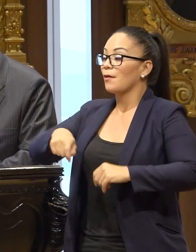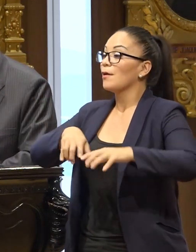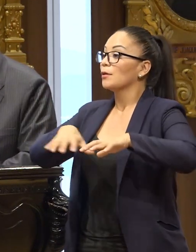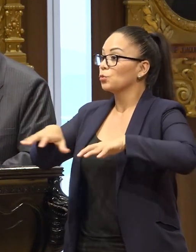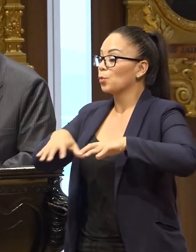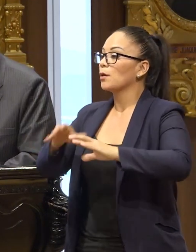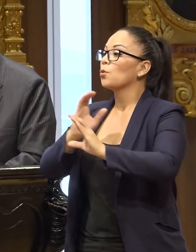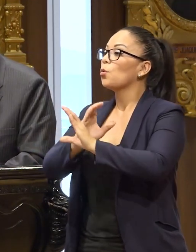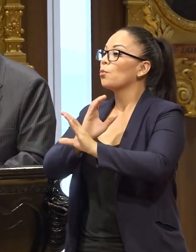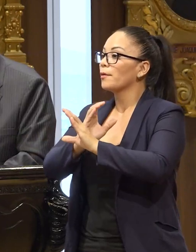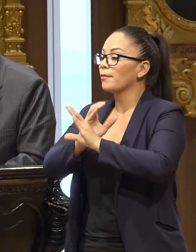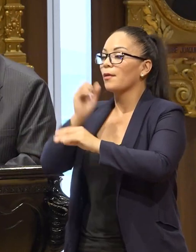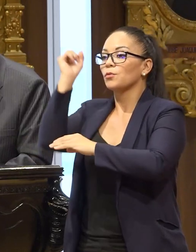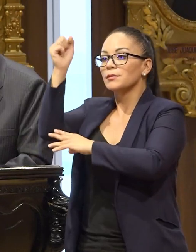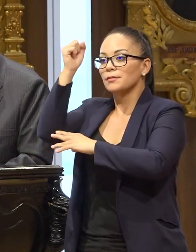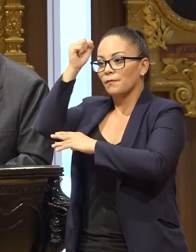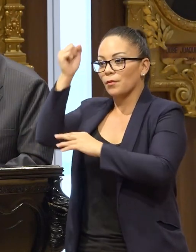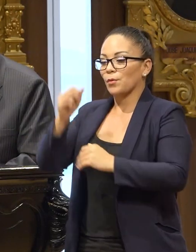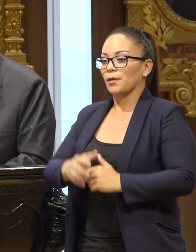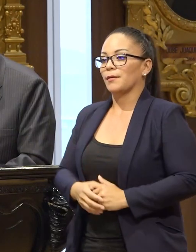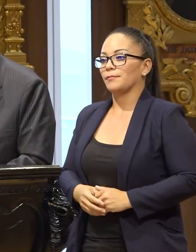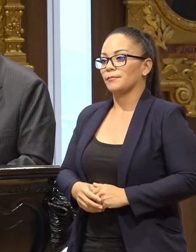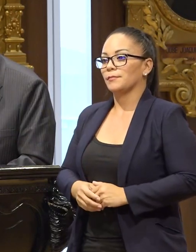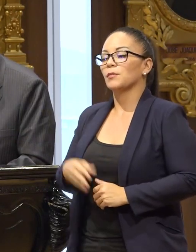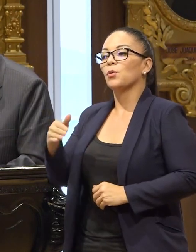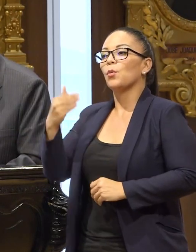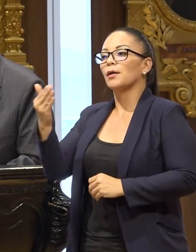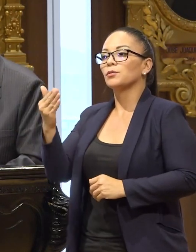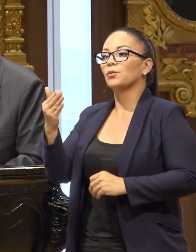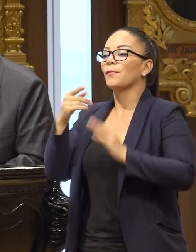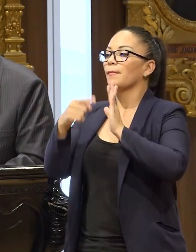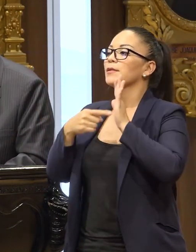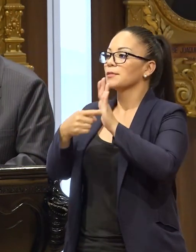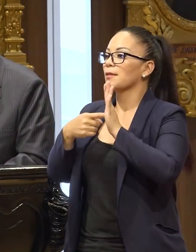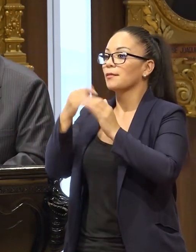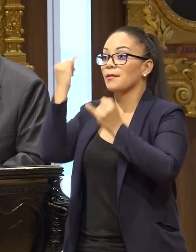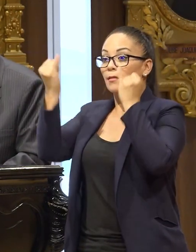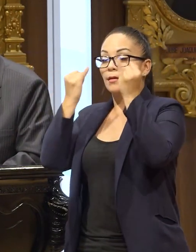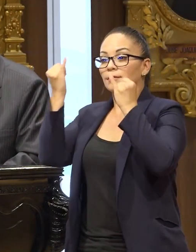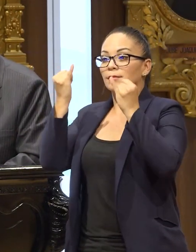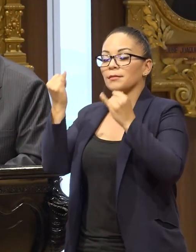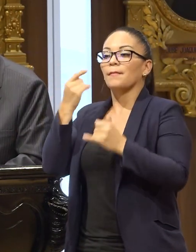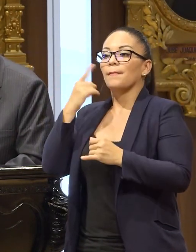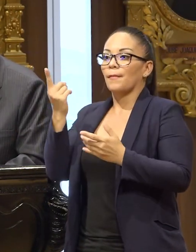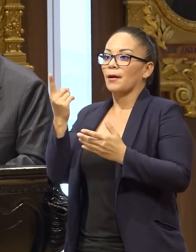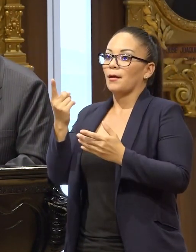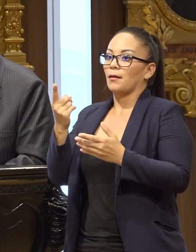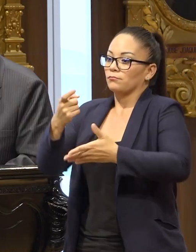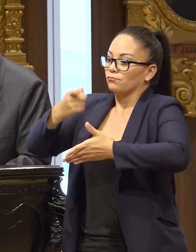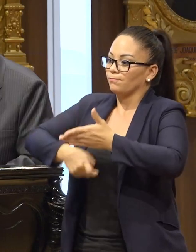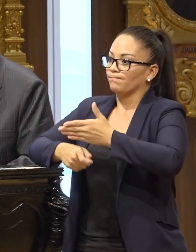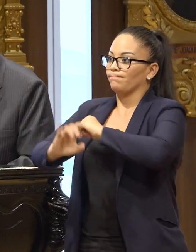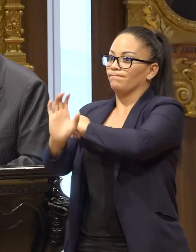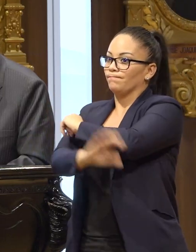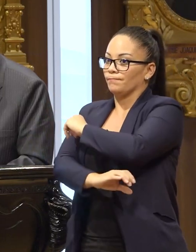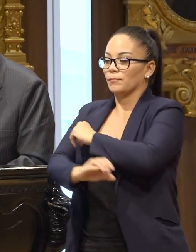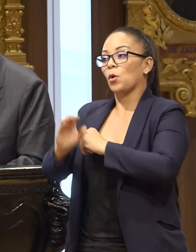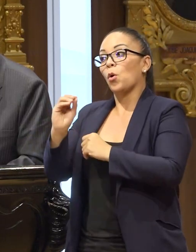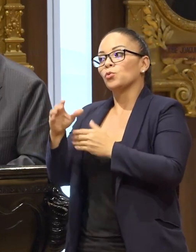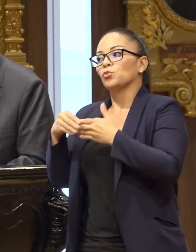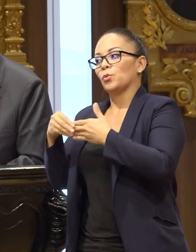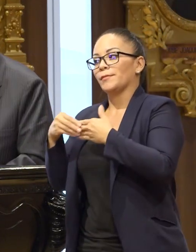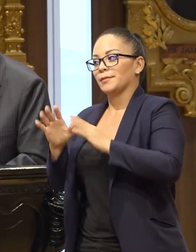con cuidado y sabiduría cuando se nos presenten iniciativas para endurecer penas o para